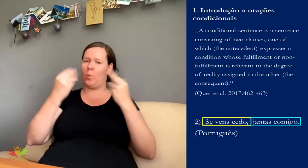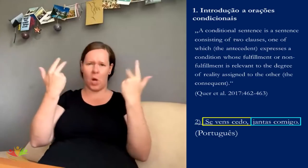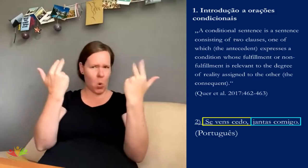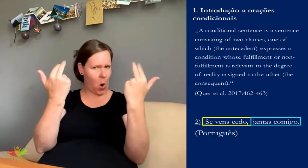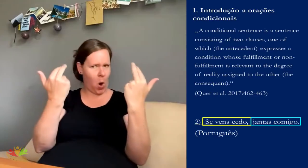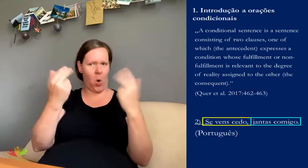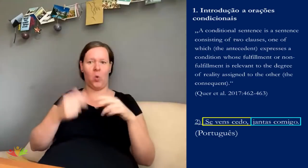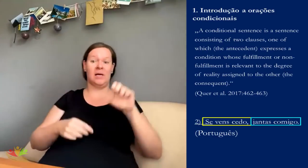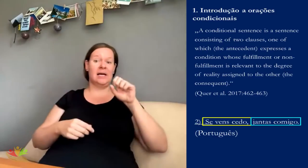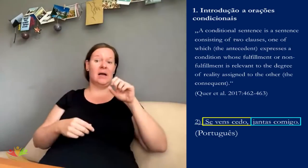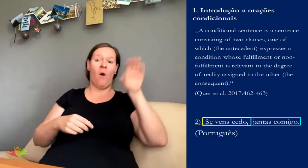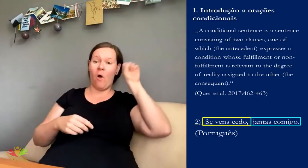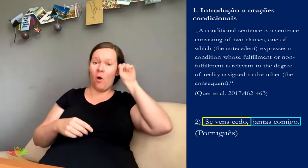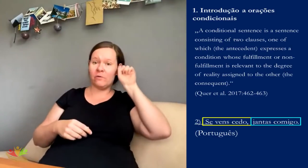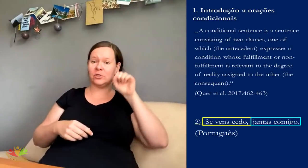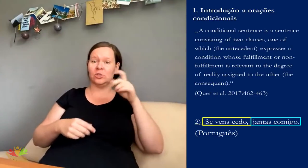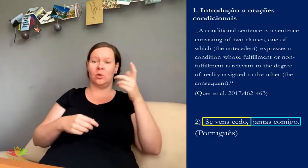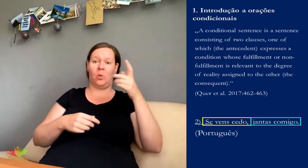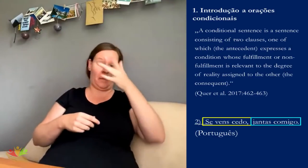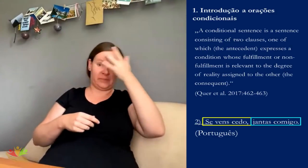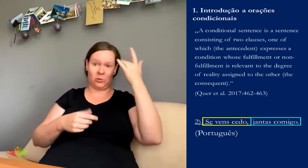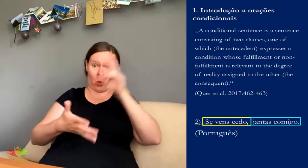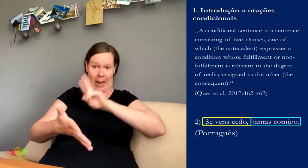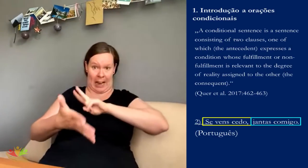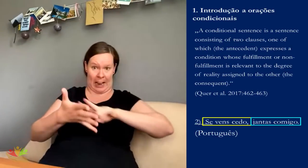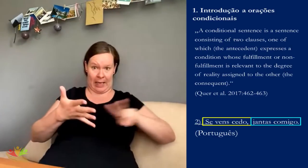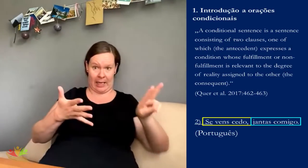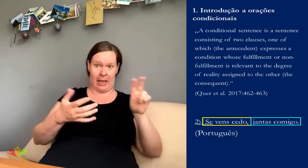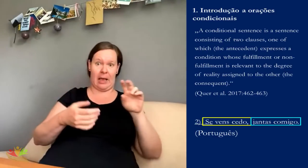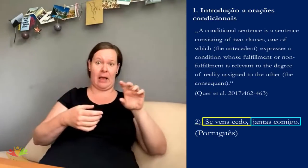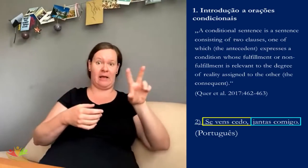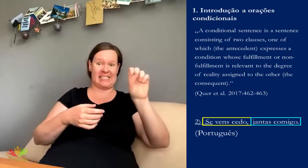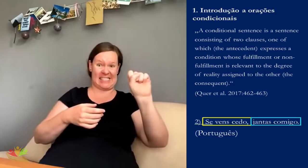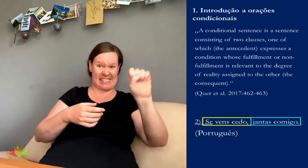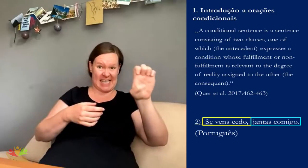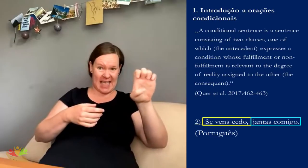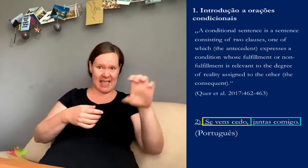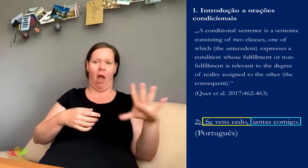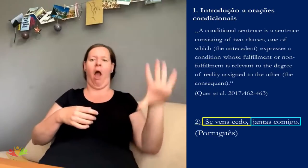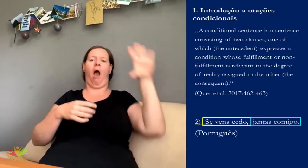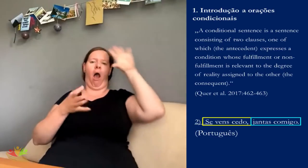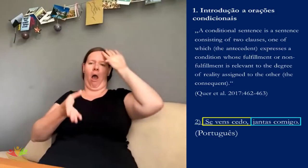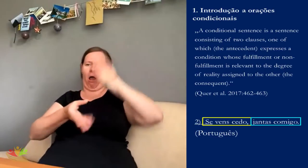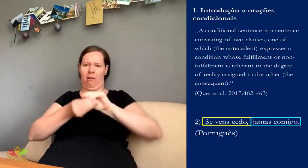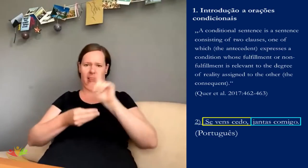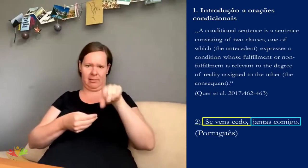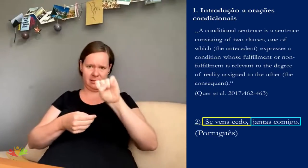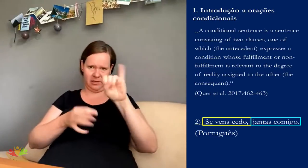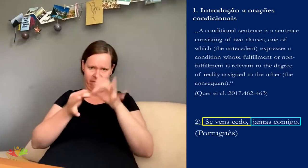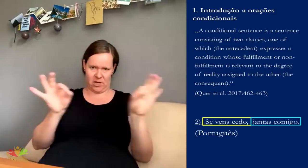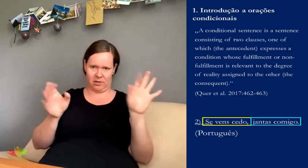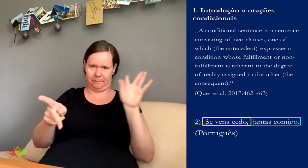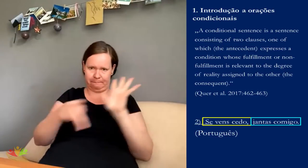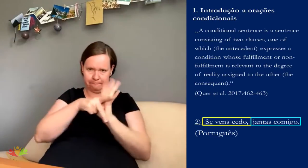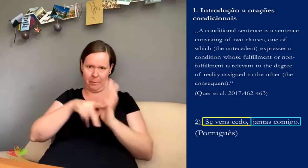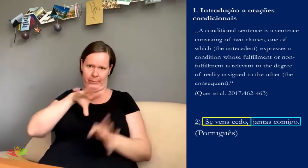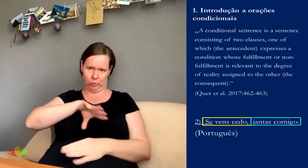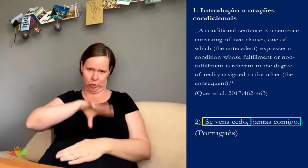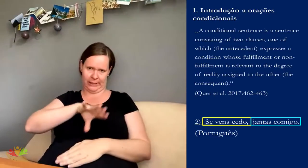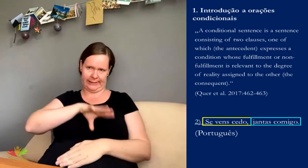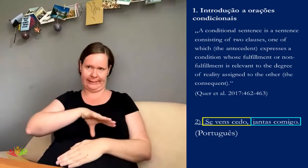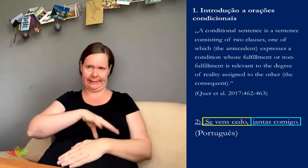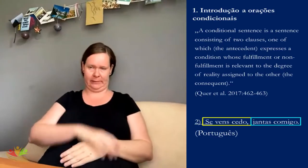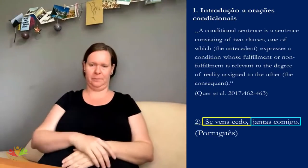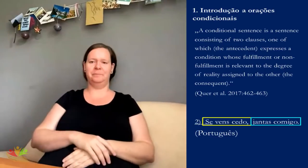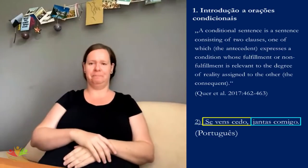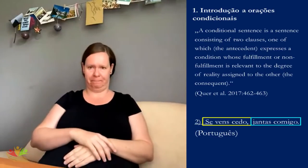sabe que se trata de uma sentença condicional. Ou seja, tanto em línguas orais, quando as